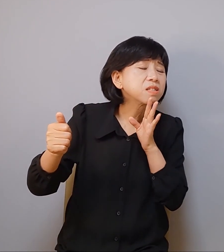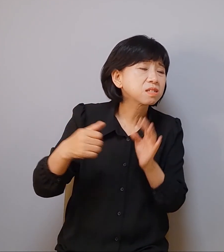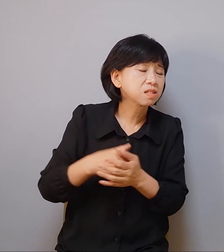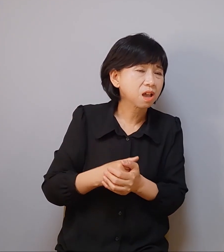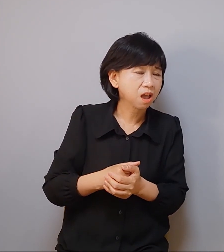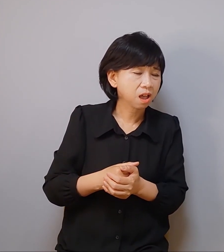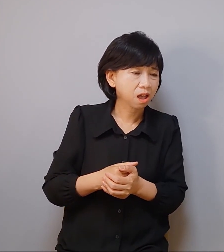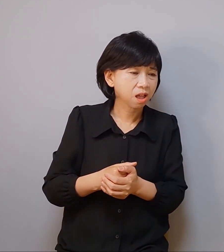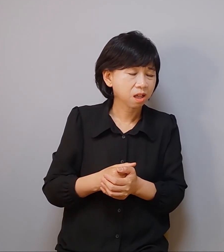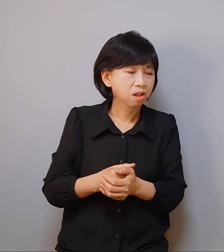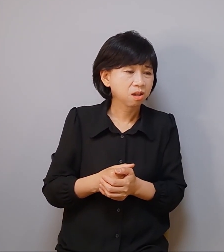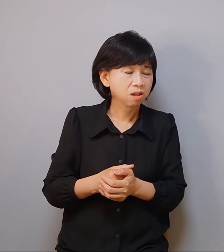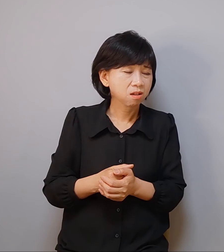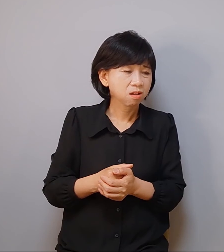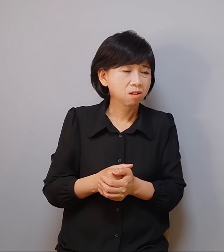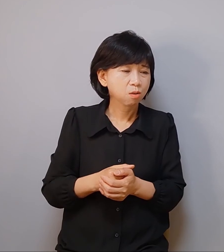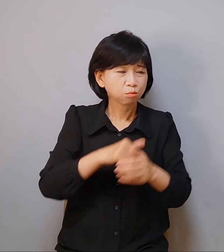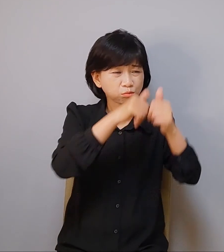게 하나님이냐?